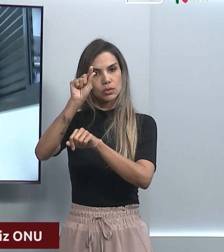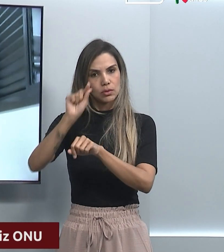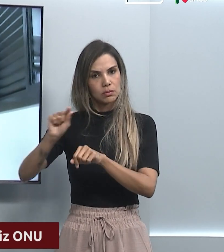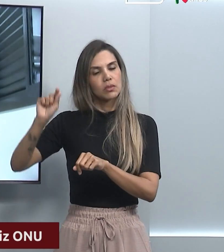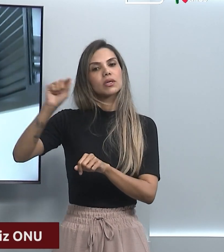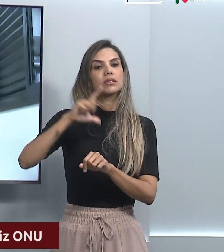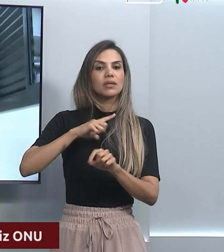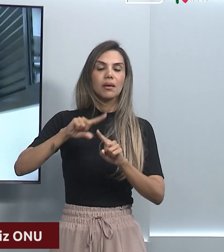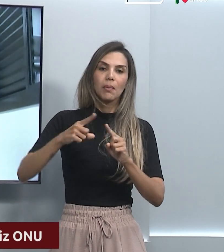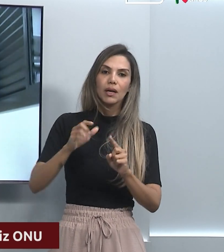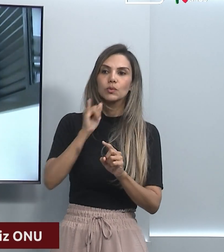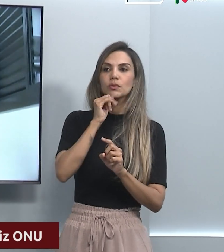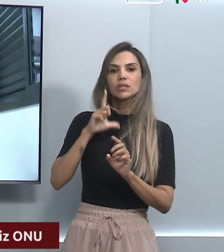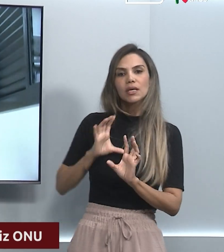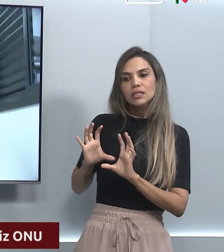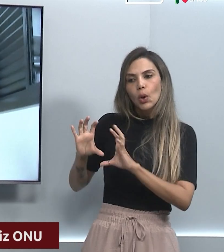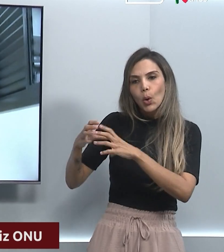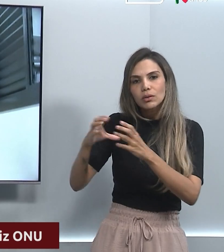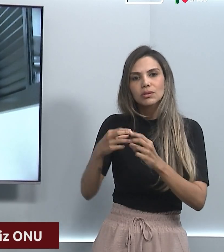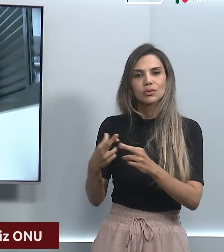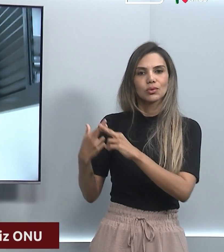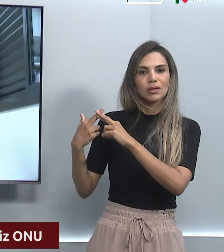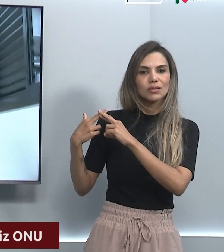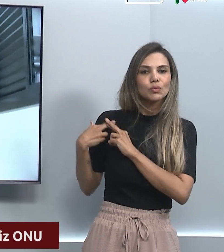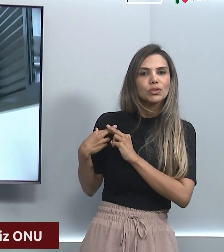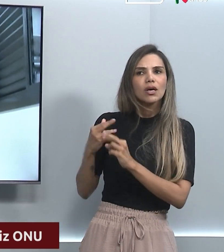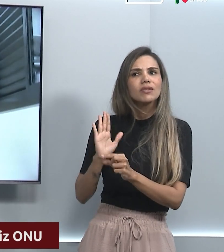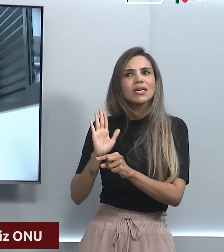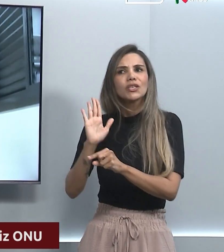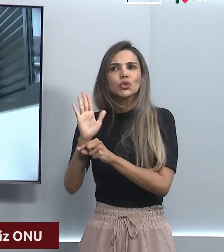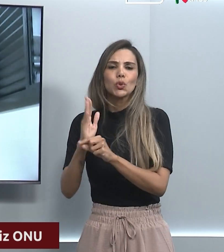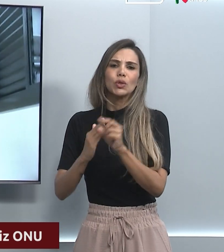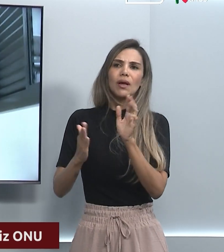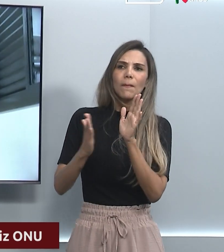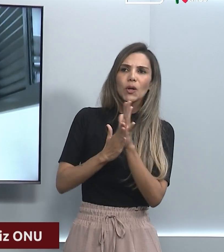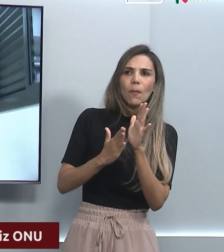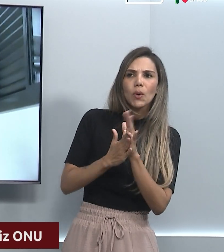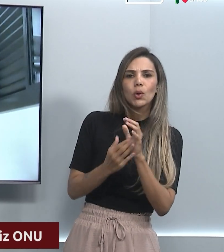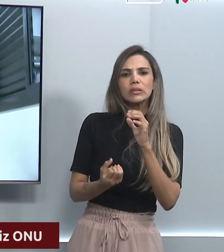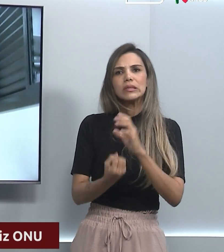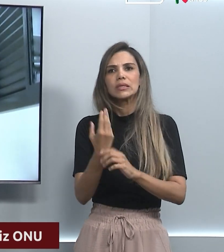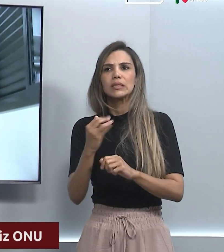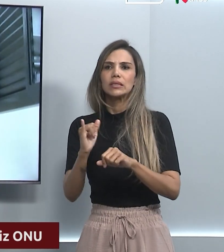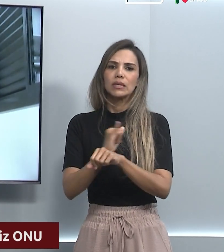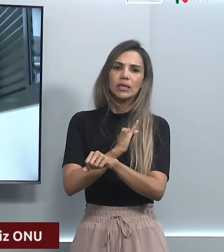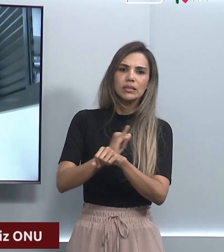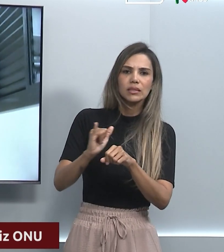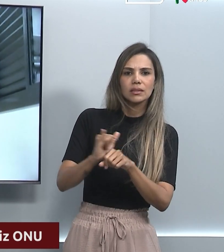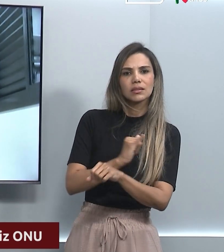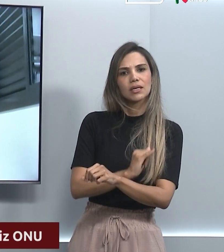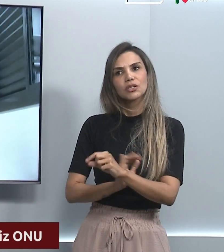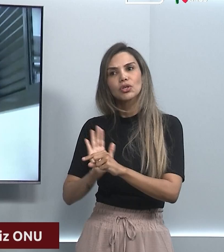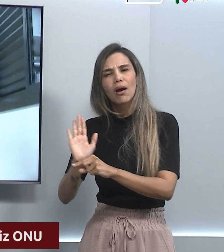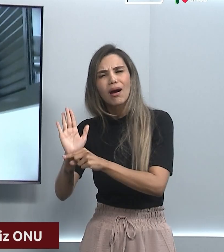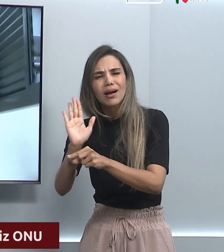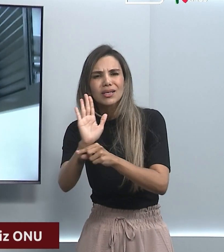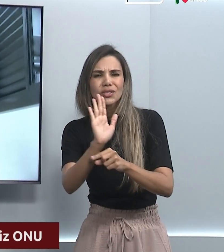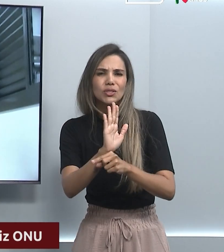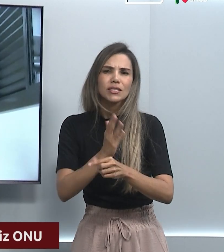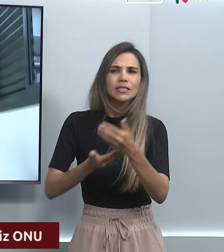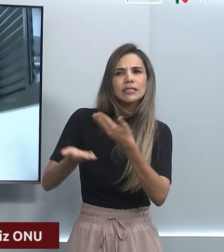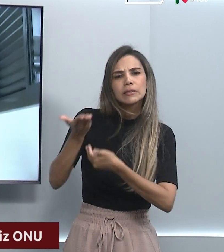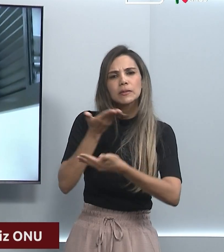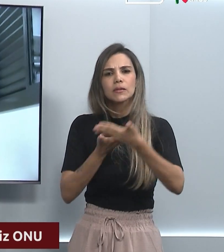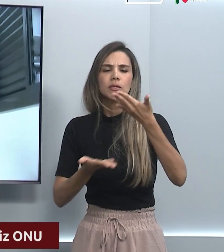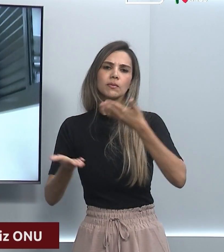difundindo normas, difundindo boas práticas e também ali trabalhando para facilitar a cooperação entre